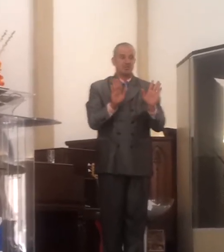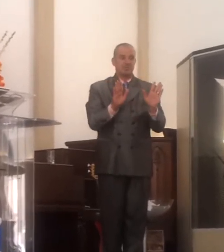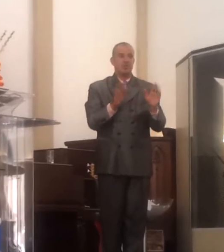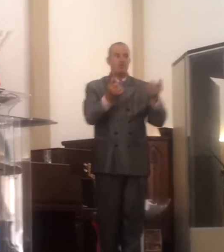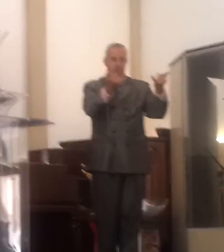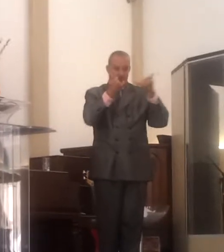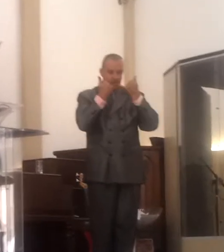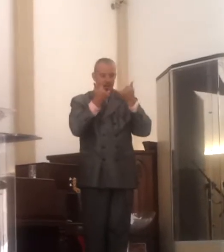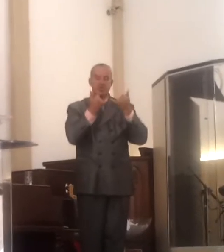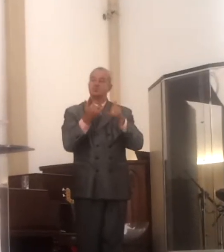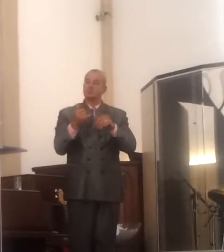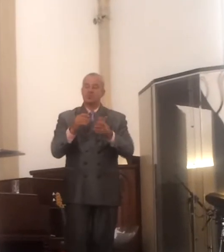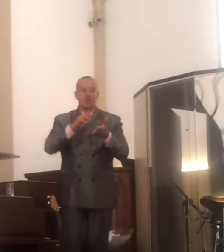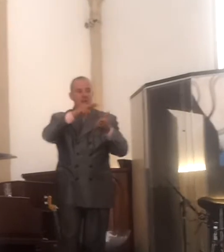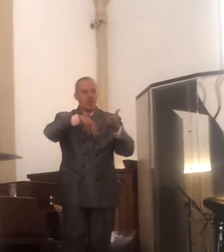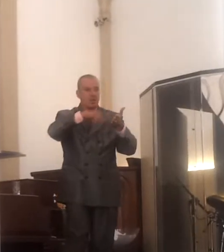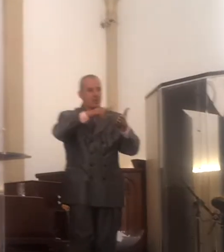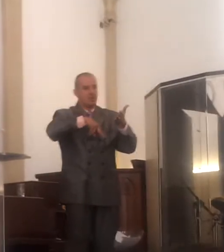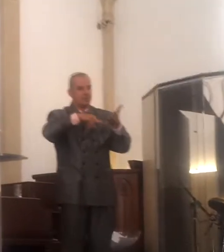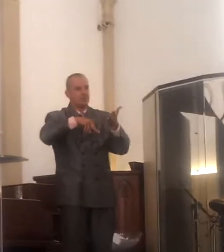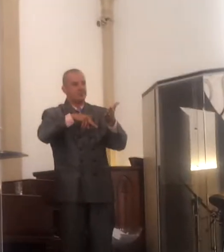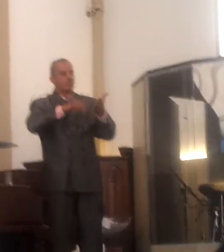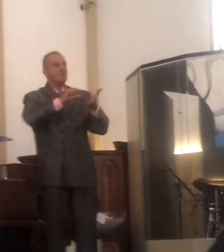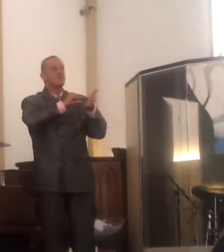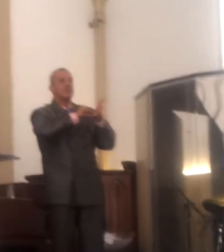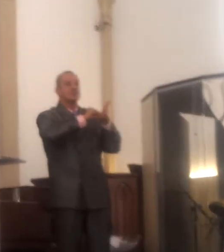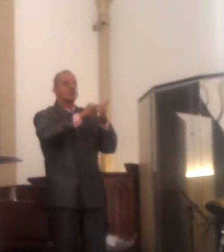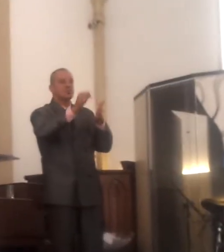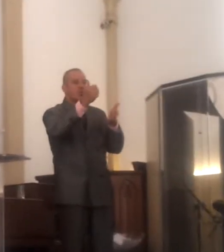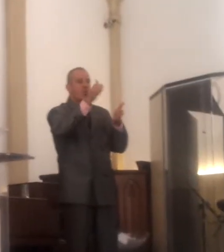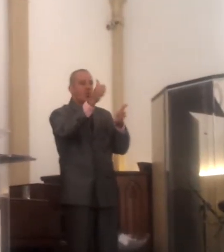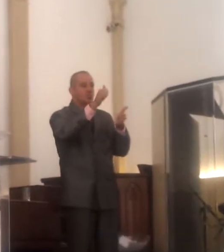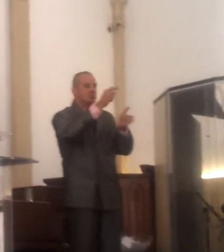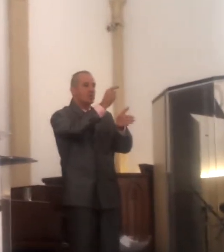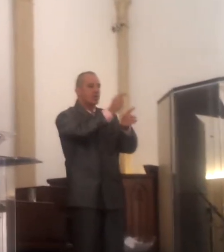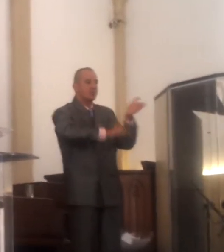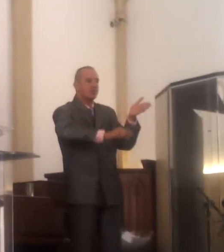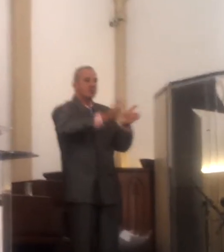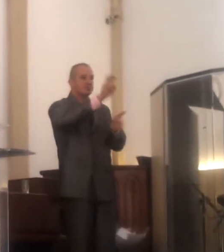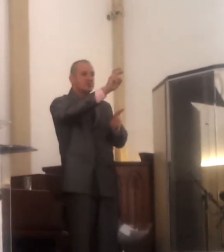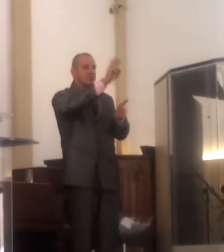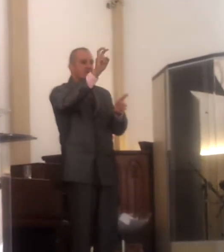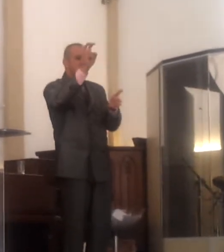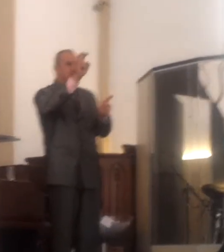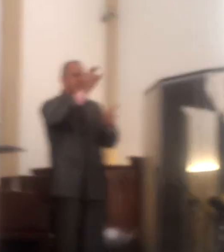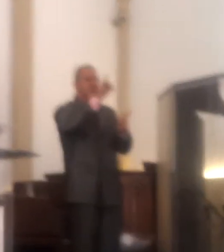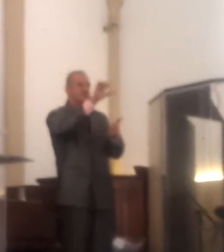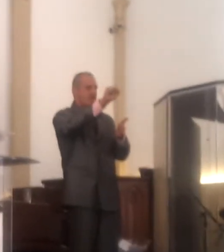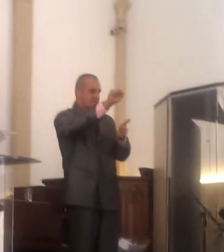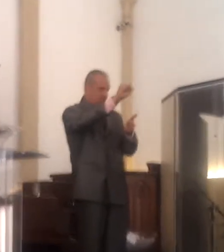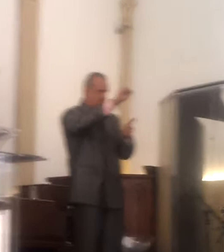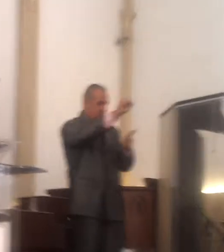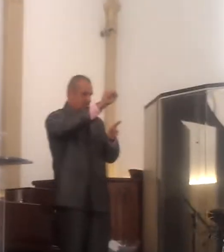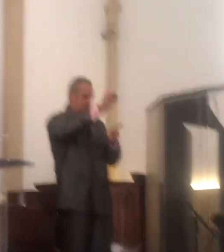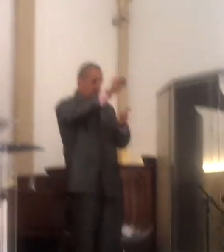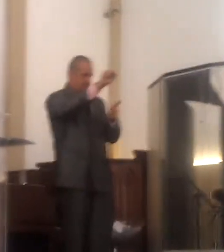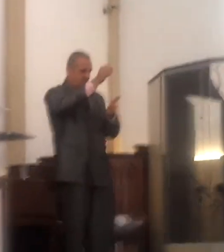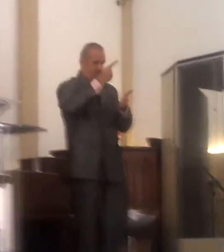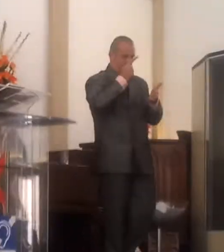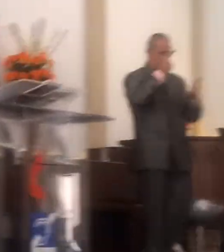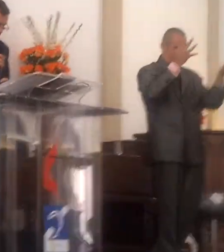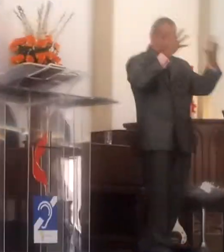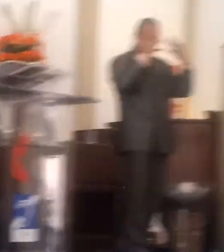acompanhassem comigo a leitura do versículo de número 11, do capítulo 55 de Isaías, que assim nos